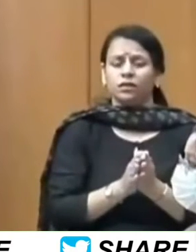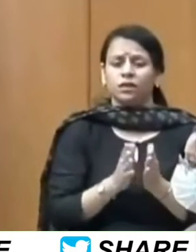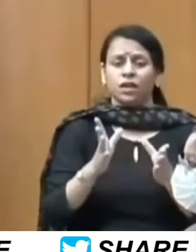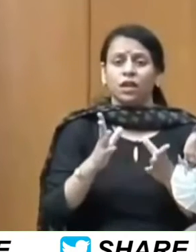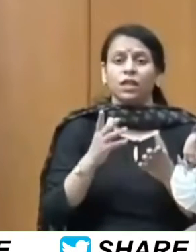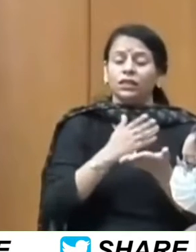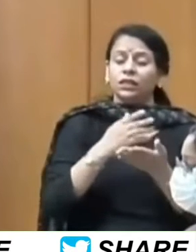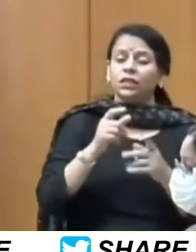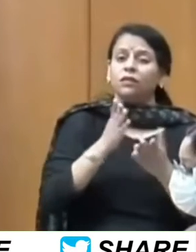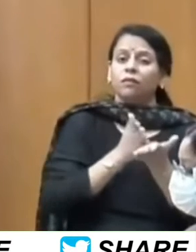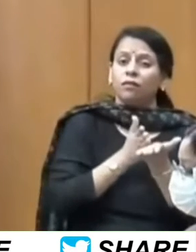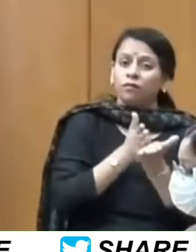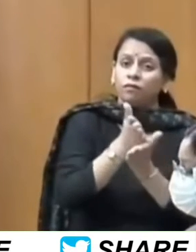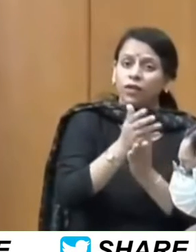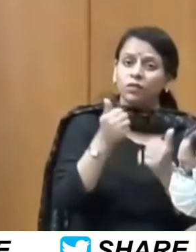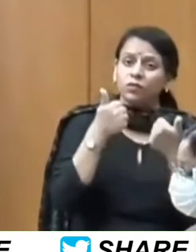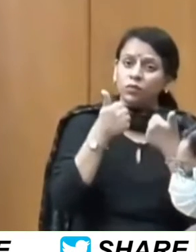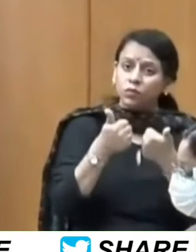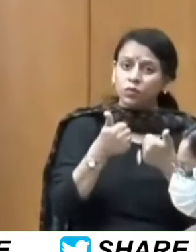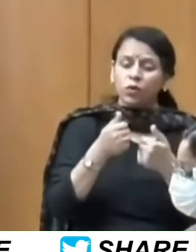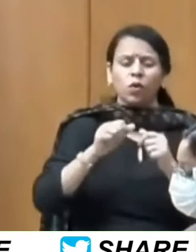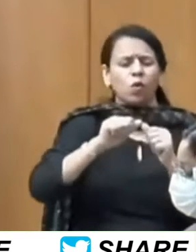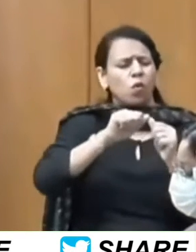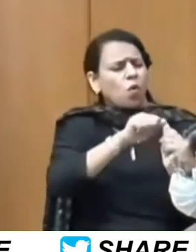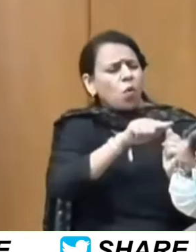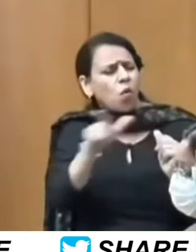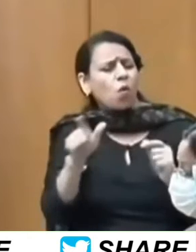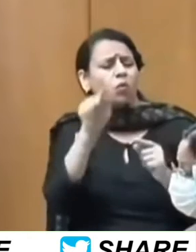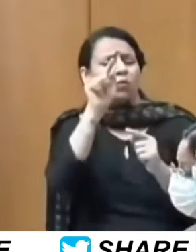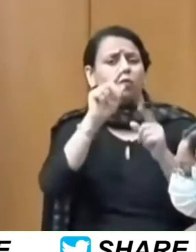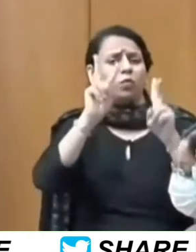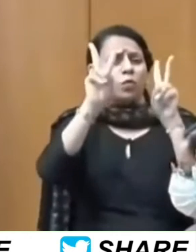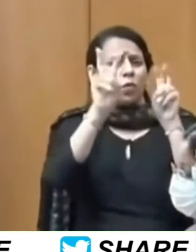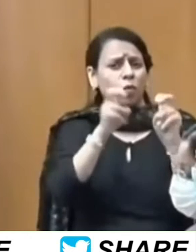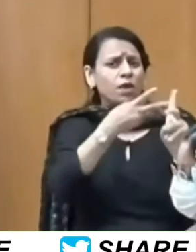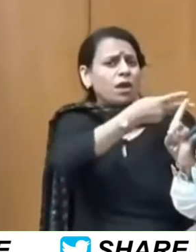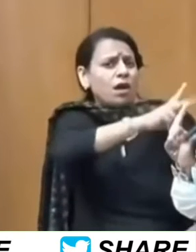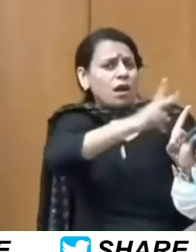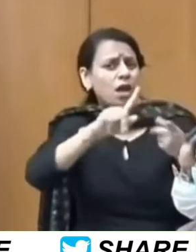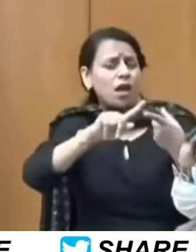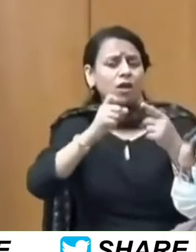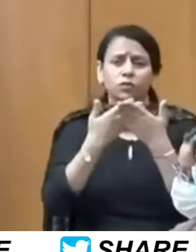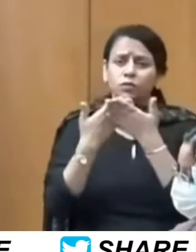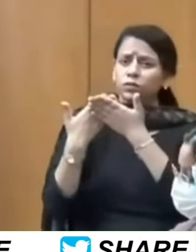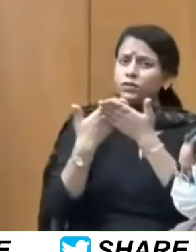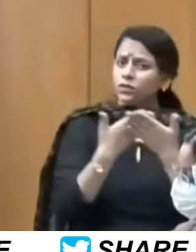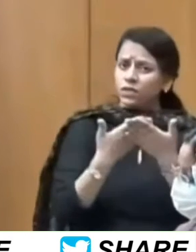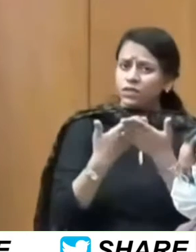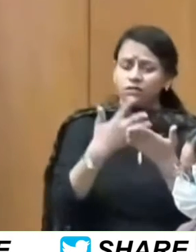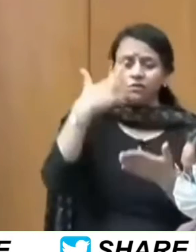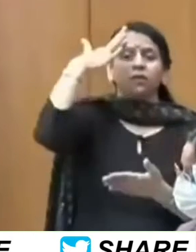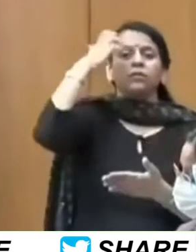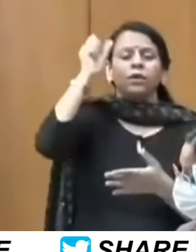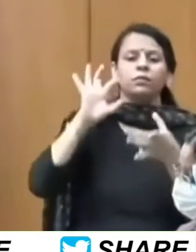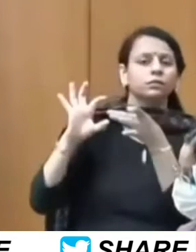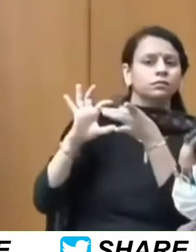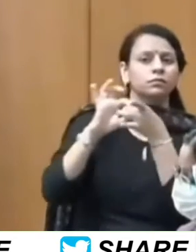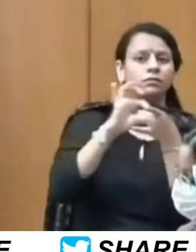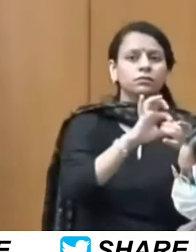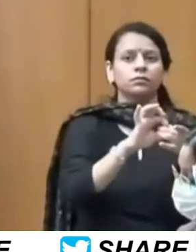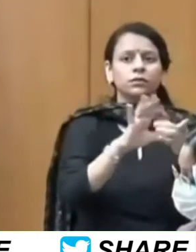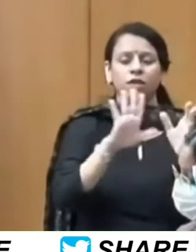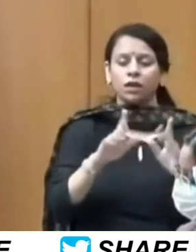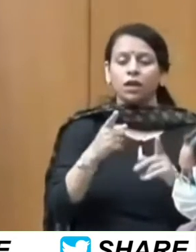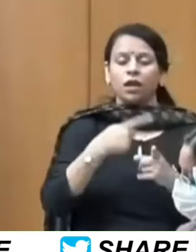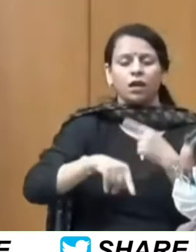प्रस्फुटित करने के लिए इसी सारे विषय, इन्हीं सारे विषयों को शिक्षा में याद किया है।